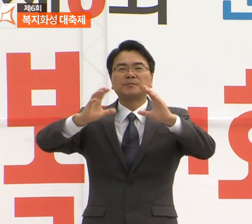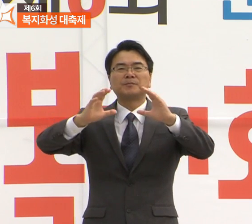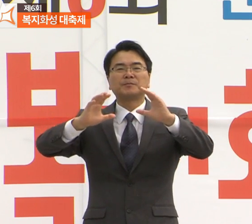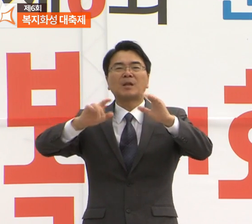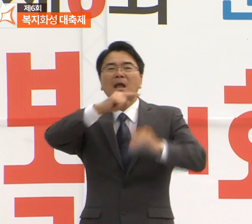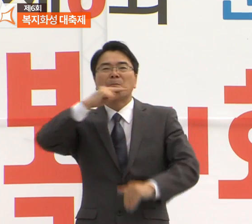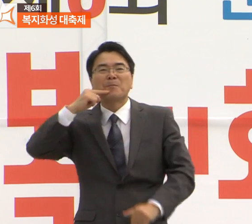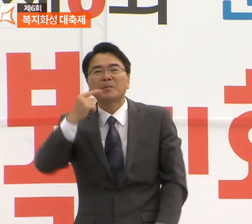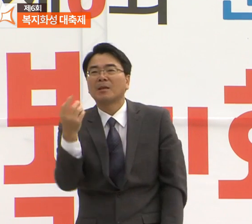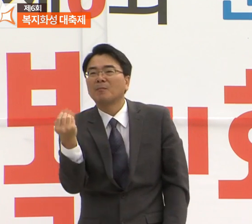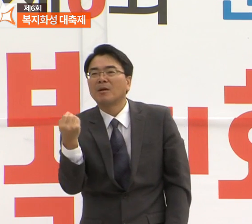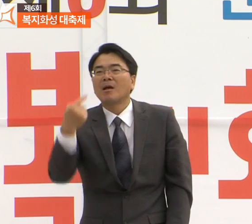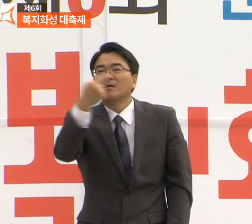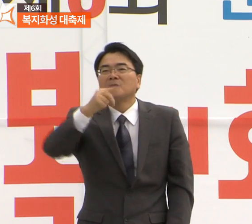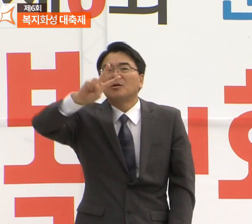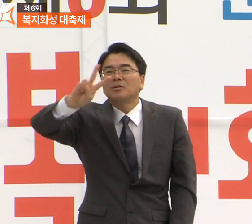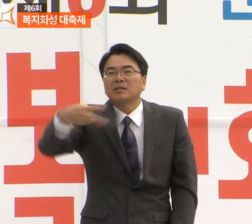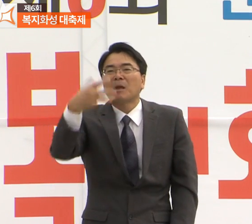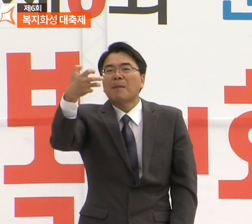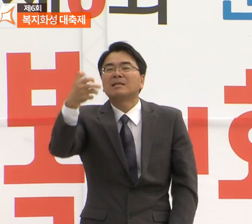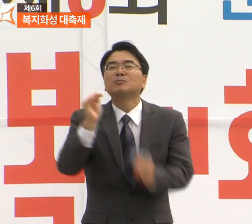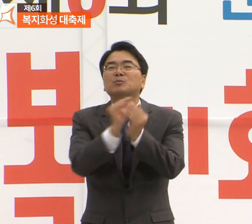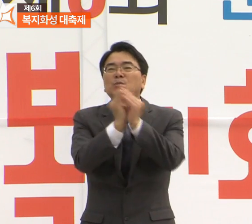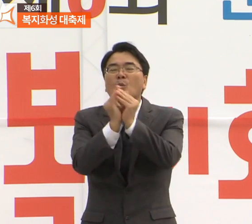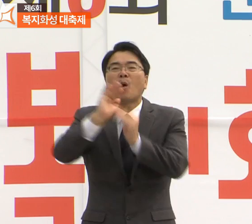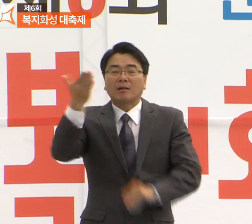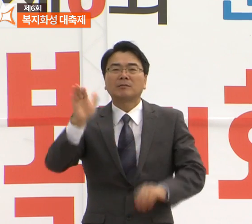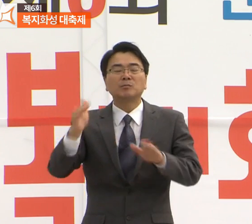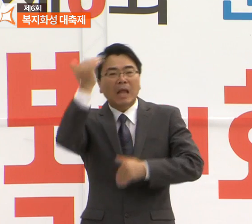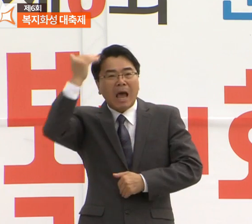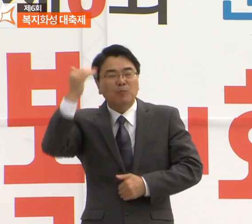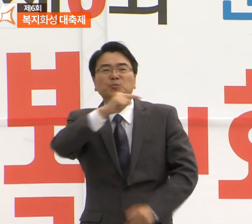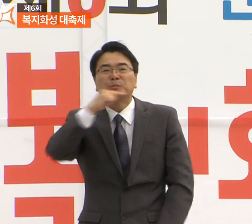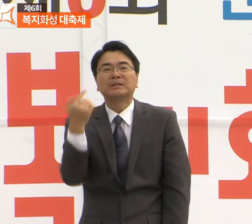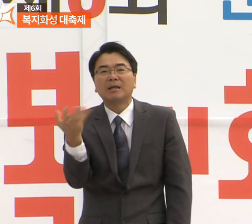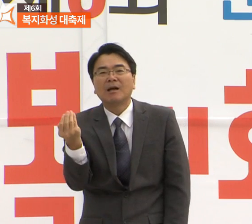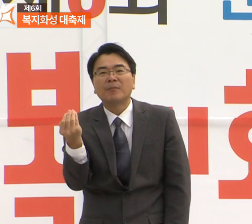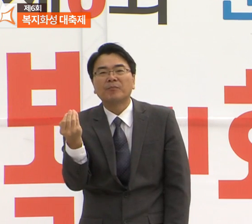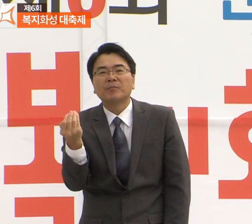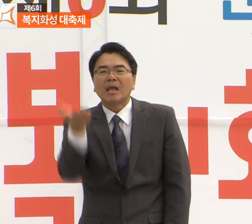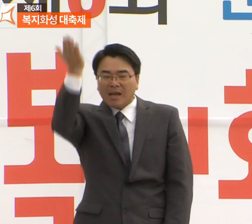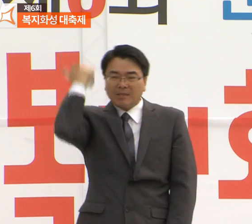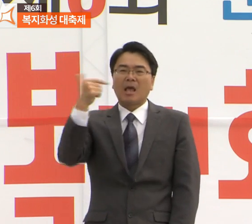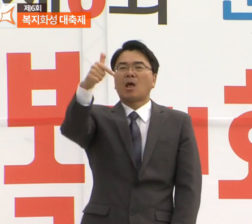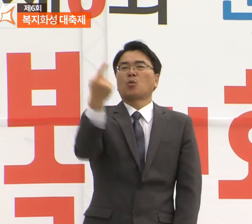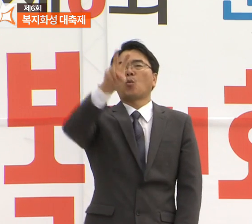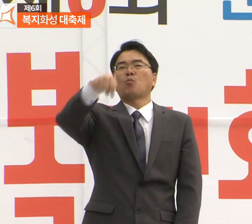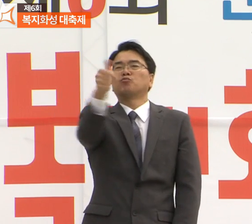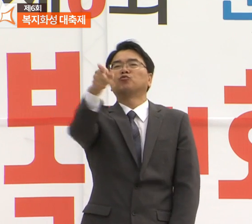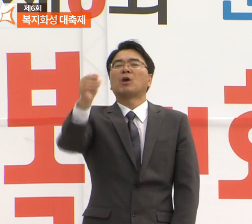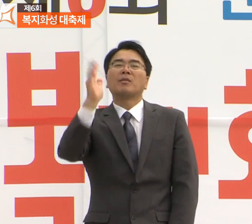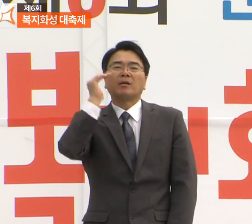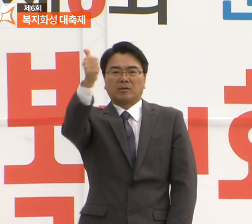국가 부채는 1280조가 넘어섰고요. 국가부채가 노무현 대통령 시절에